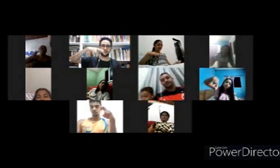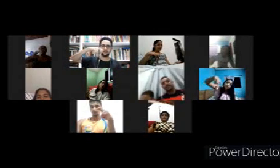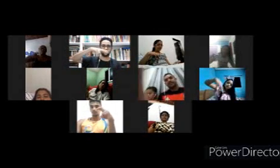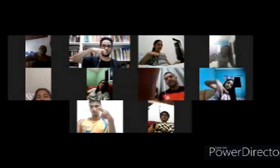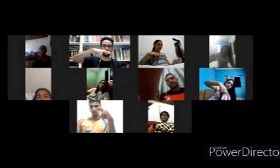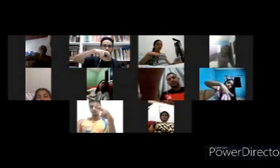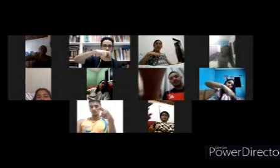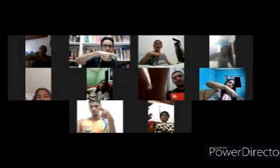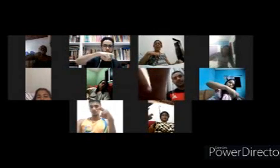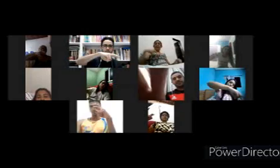assim.